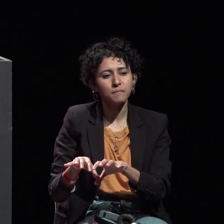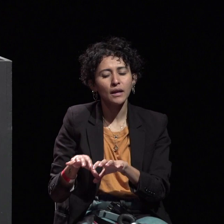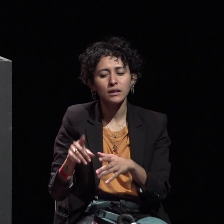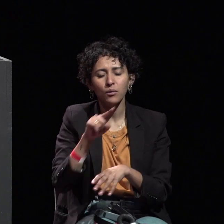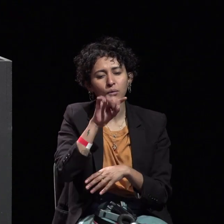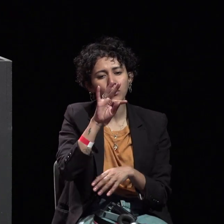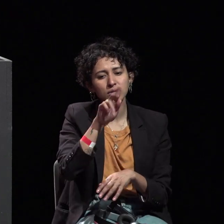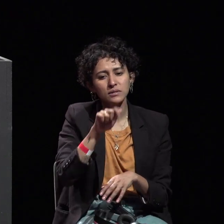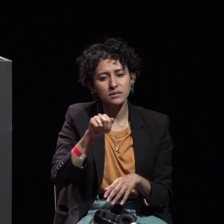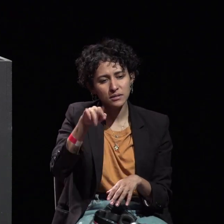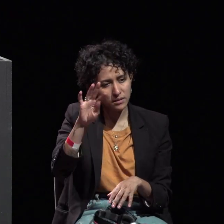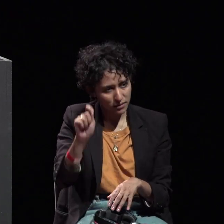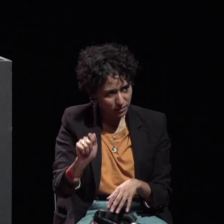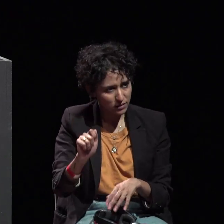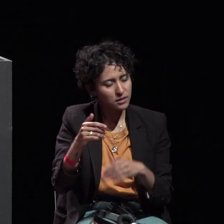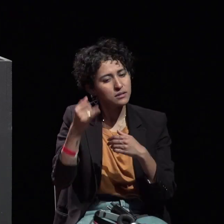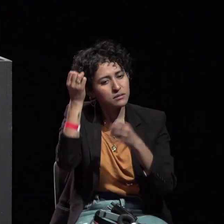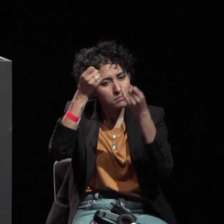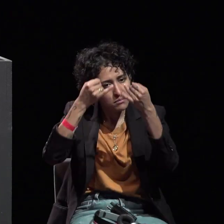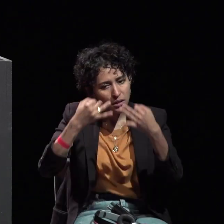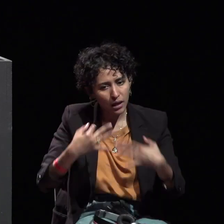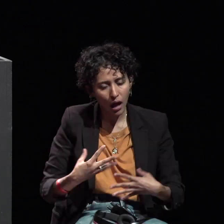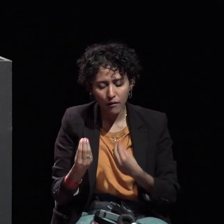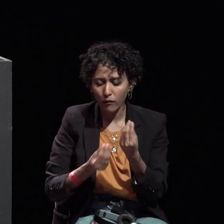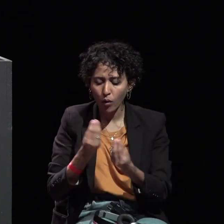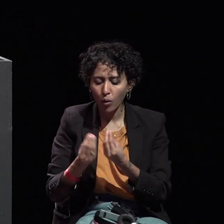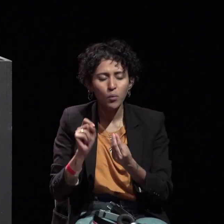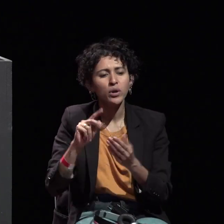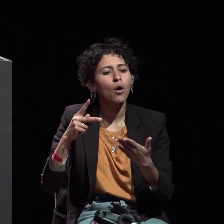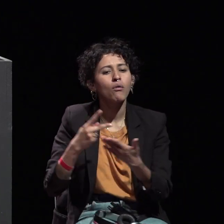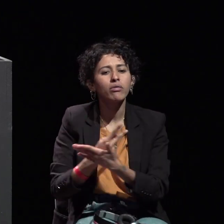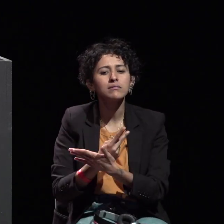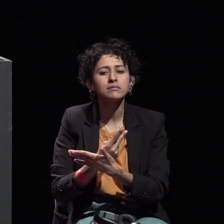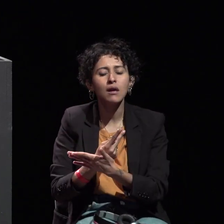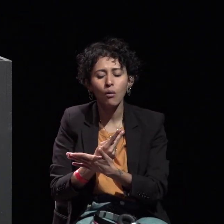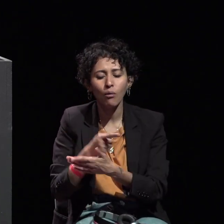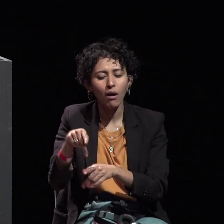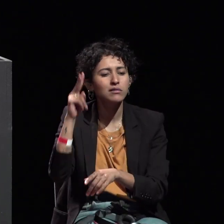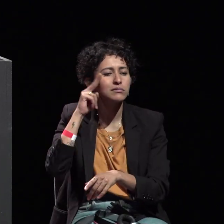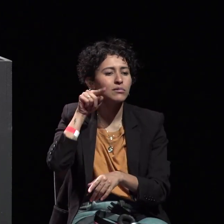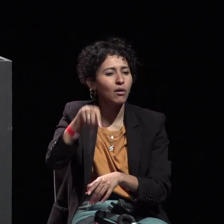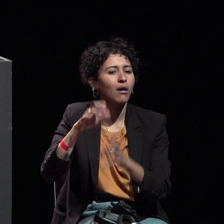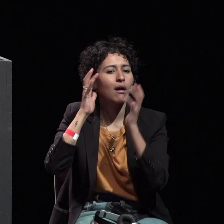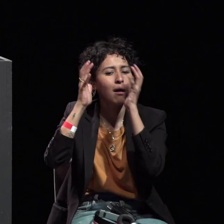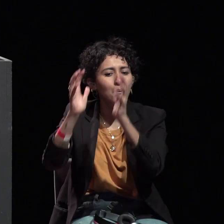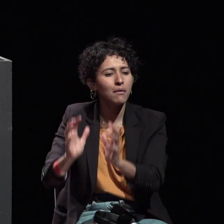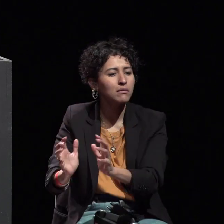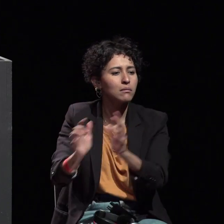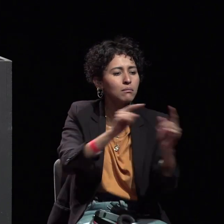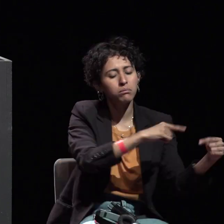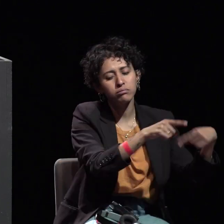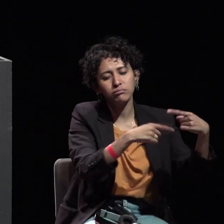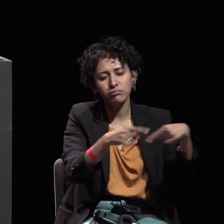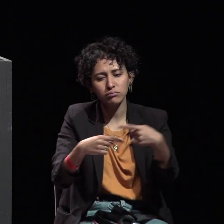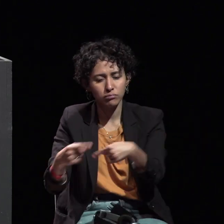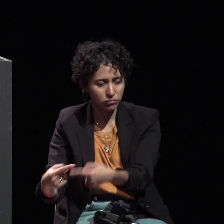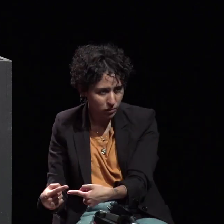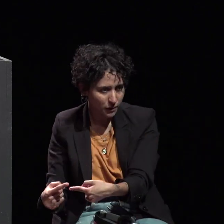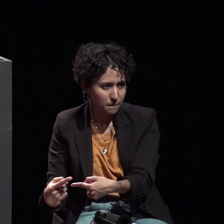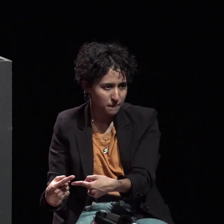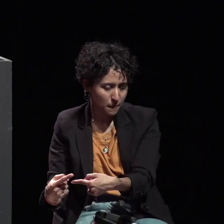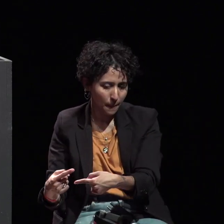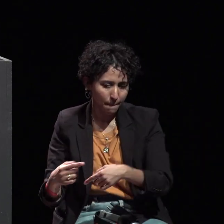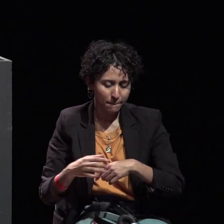tsantsa assumia todos os papéis de uma procriação simbólica, não parente, doador de mulheres, tomador de mulheres,